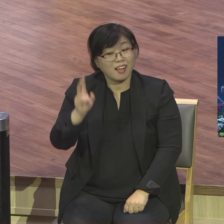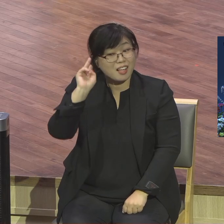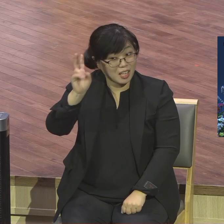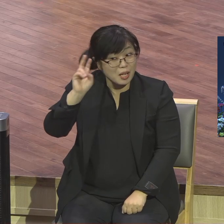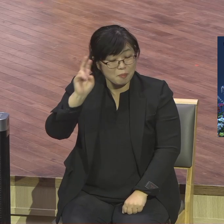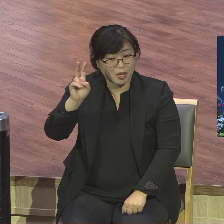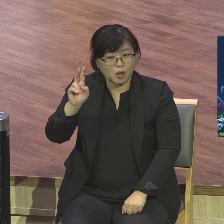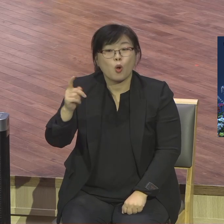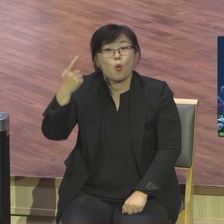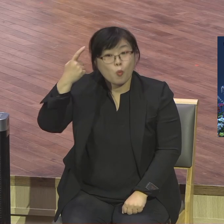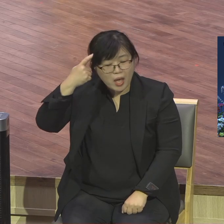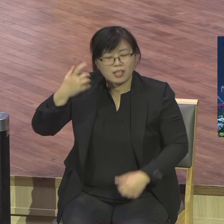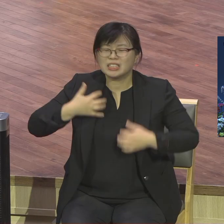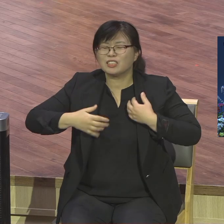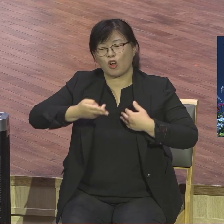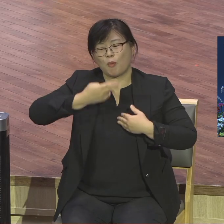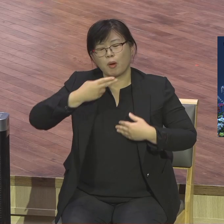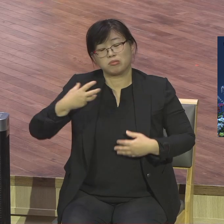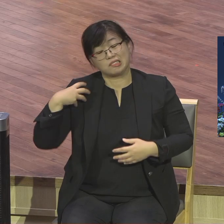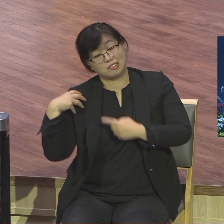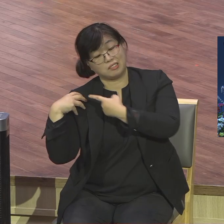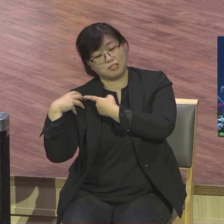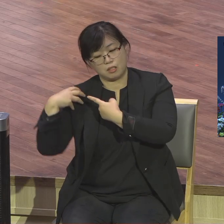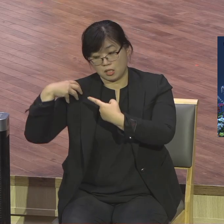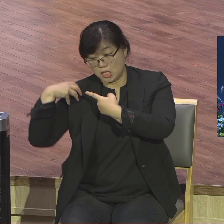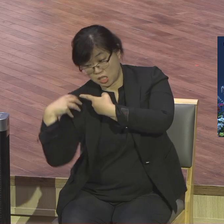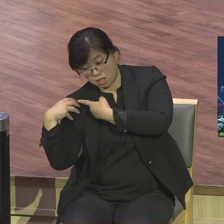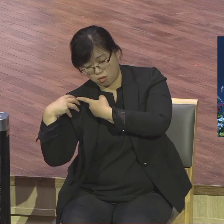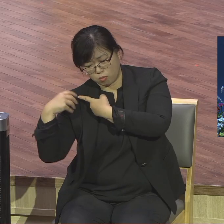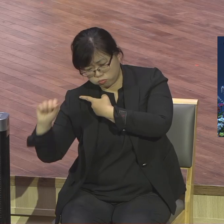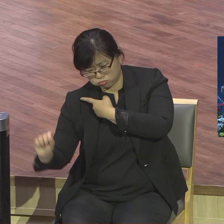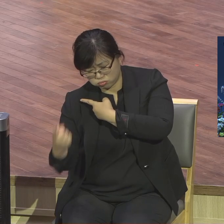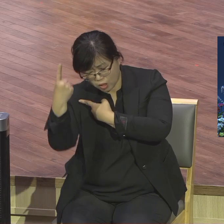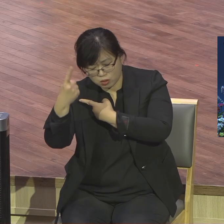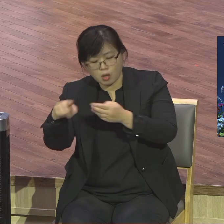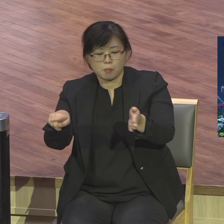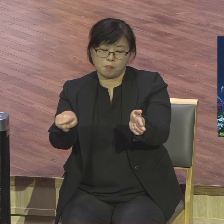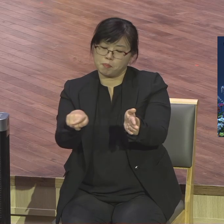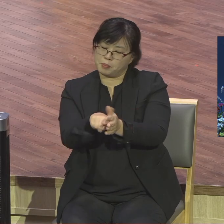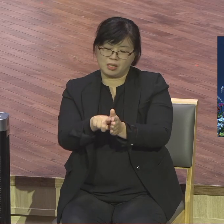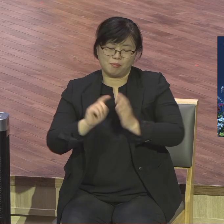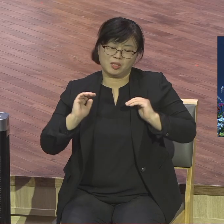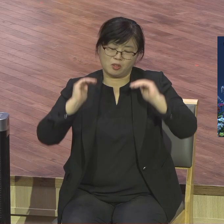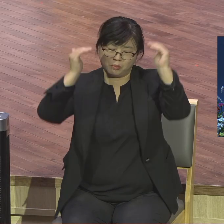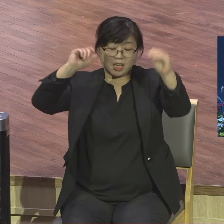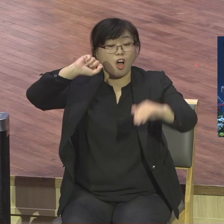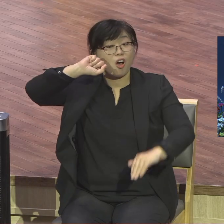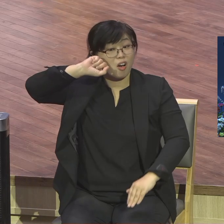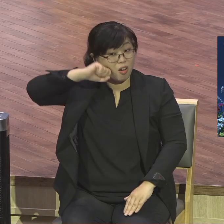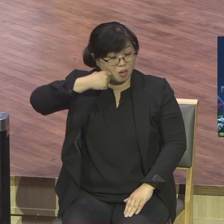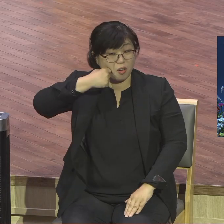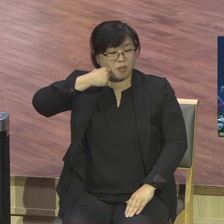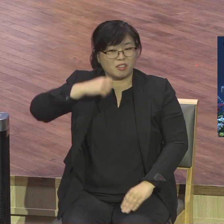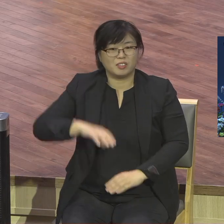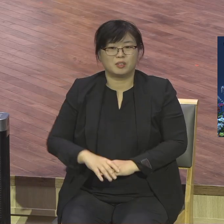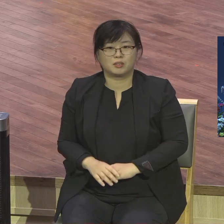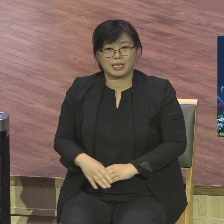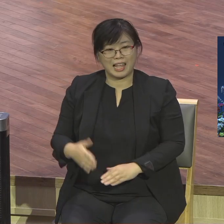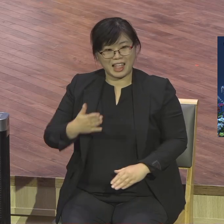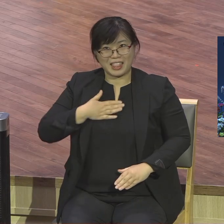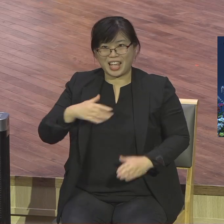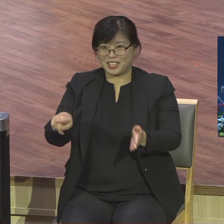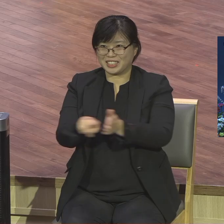이 의무감 때문에 믿음이 성장이 안 되겠죠. 믿음 성장은 그냥 매일매일 닥쳐오는